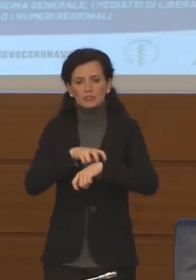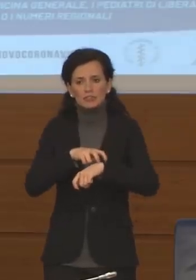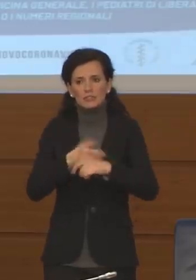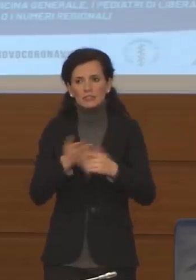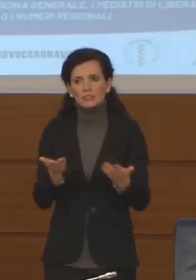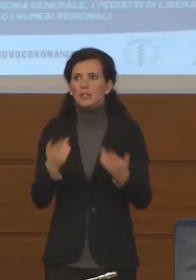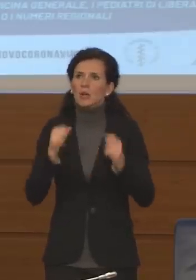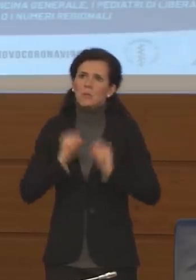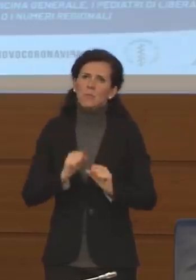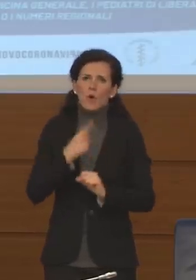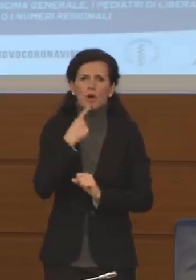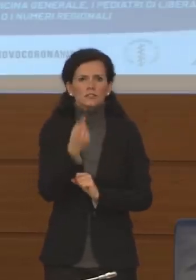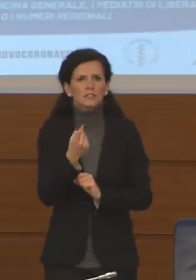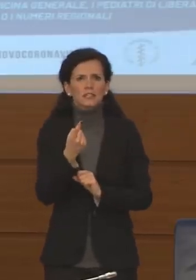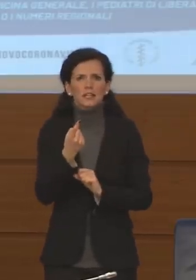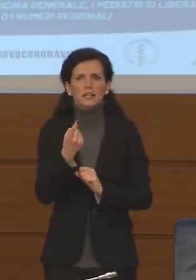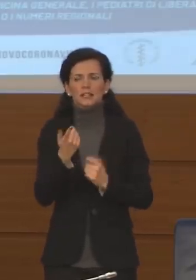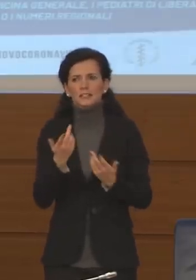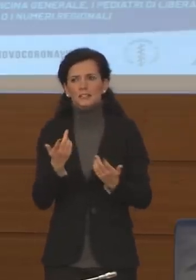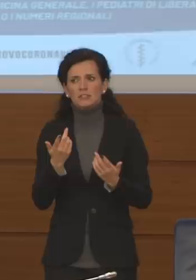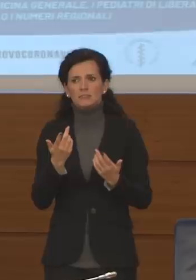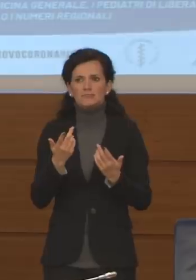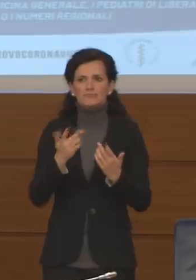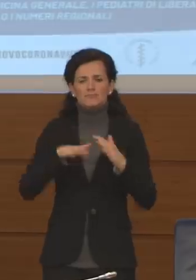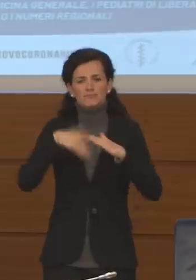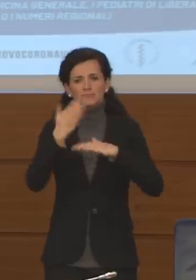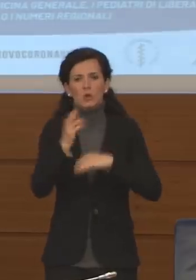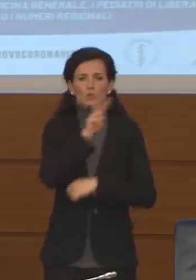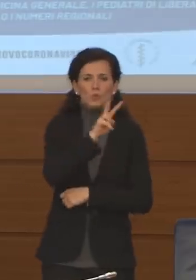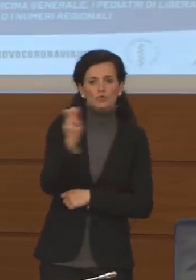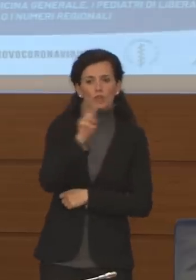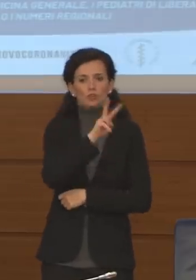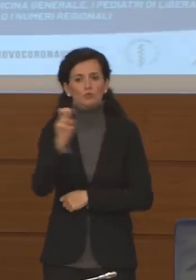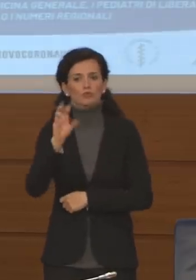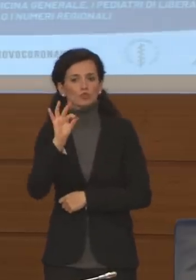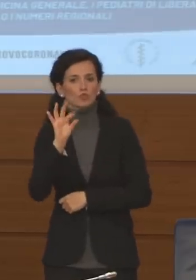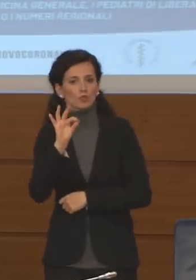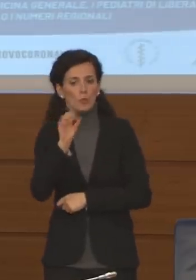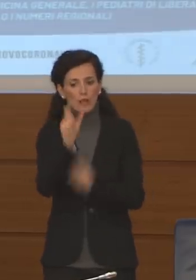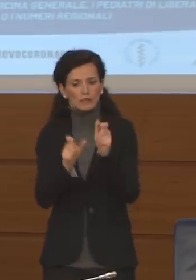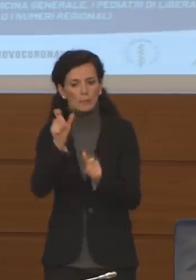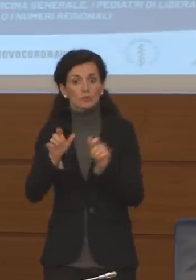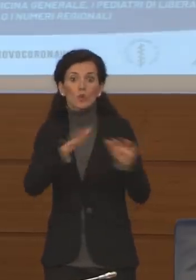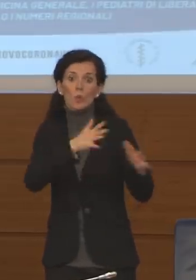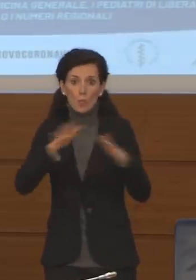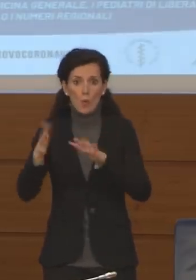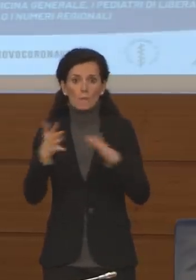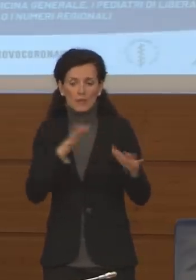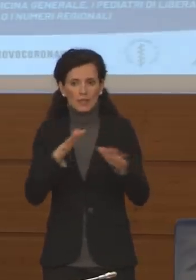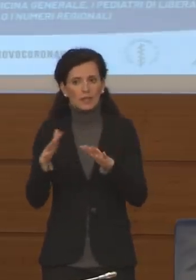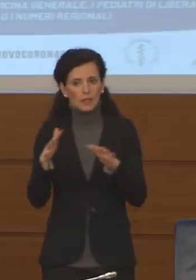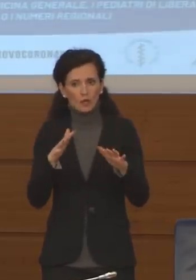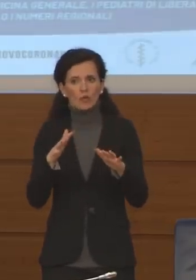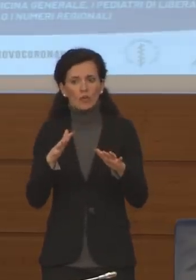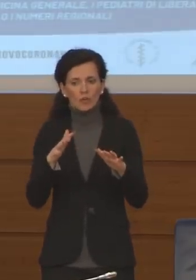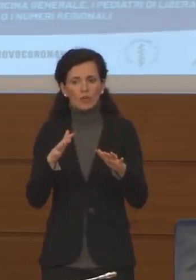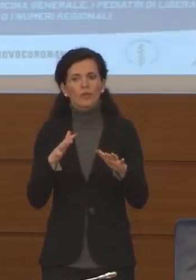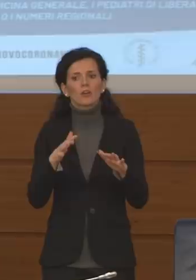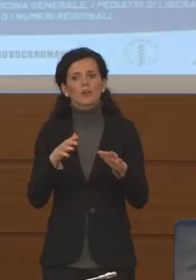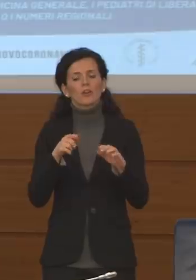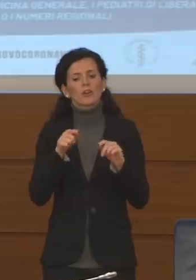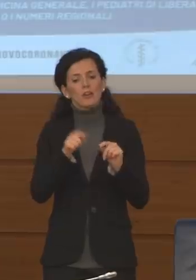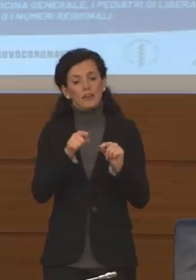interessiamo sopra i 200 250 persone attualmente vengono stimate e sono